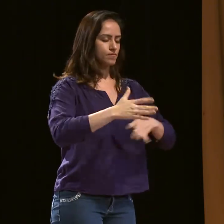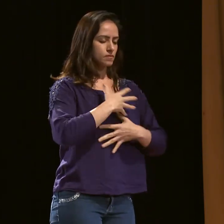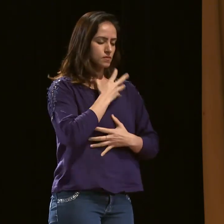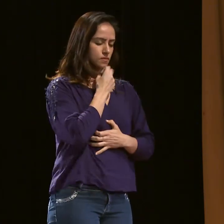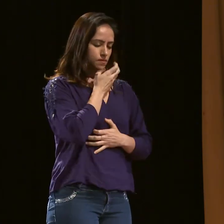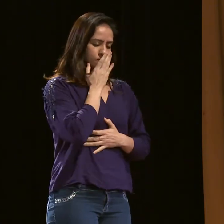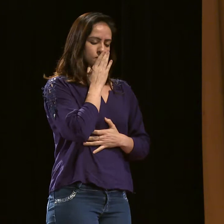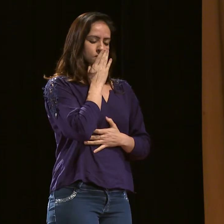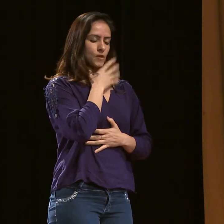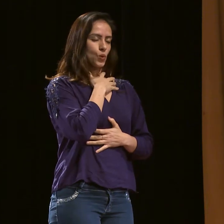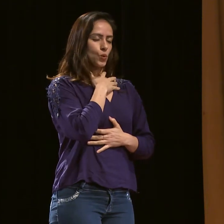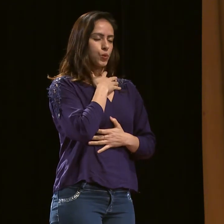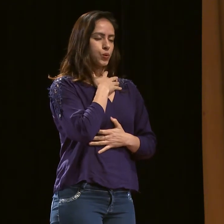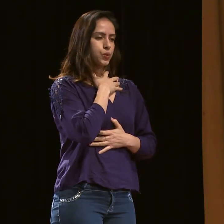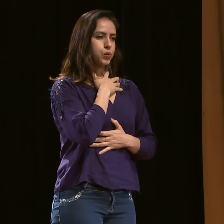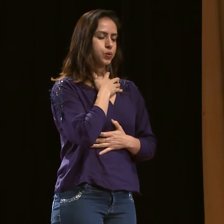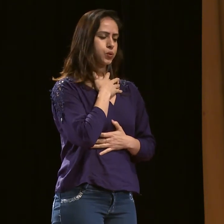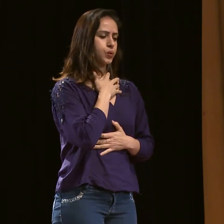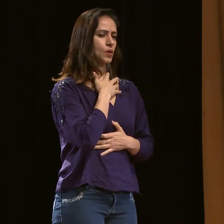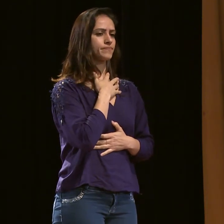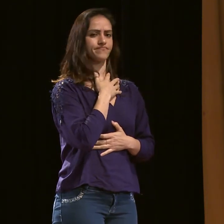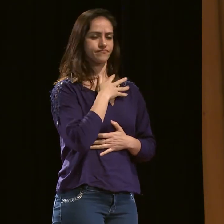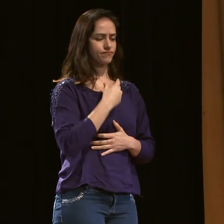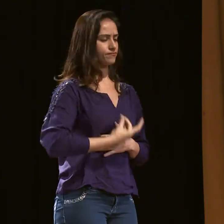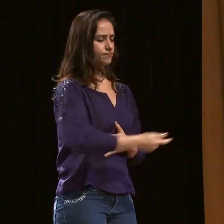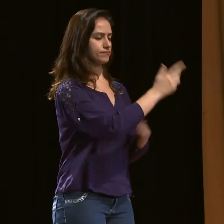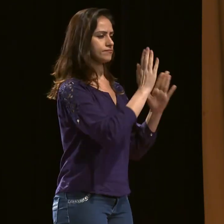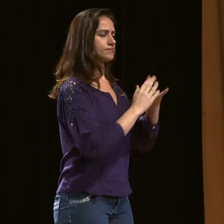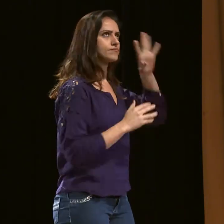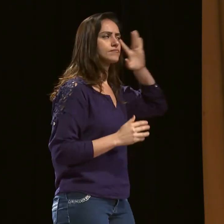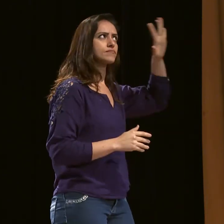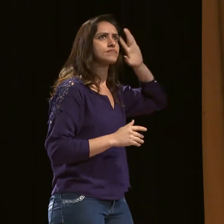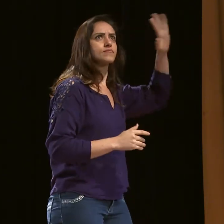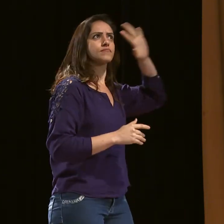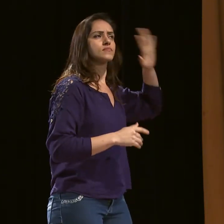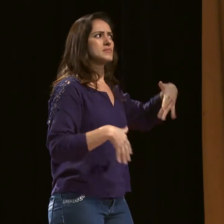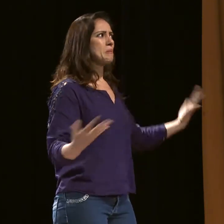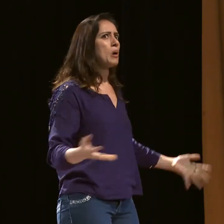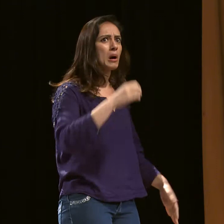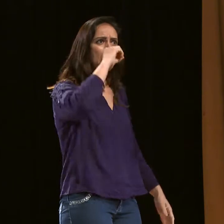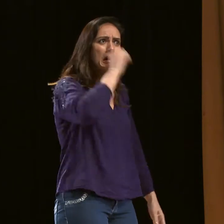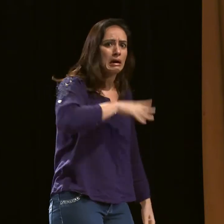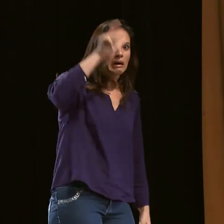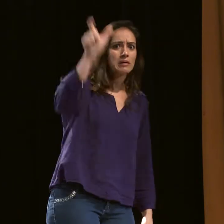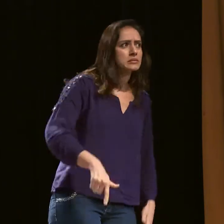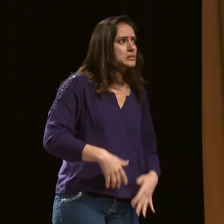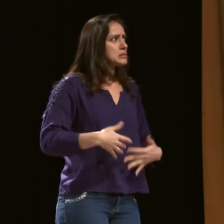de responder à altura. Mas eu respirei fundo, fiquei quieta. Falei, não, vou para casa, vou refletir, vou pensar, né, no,